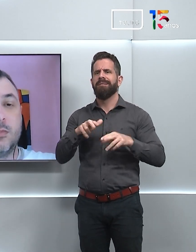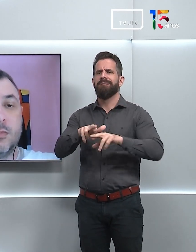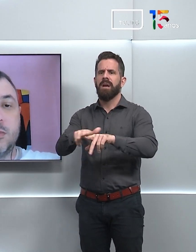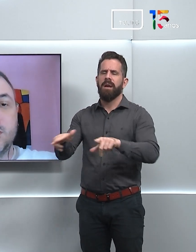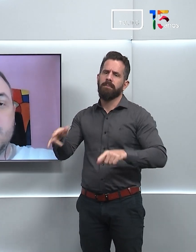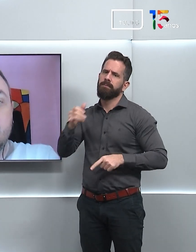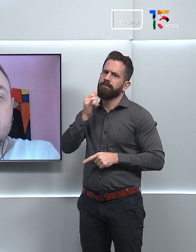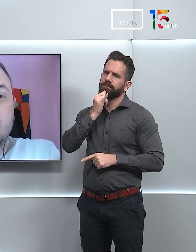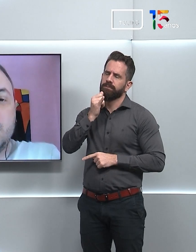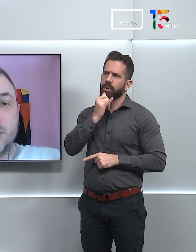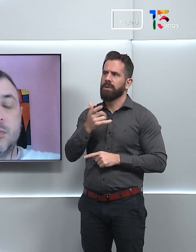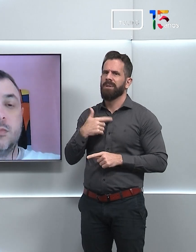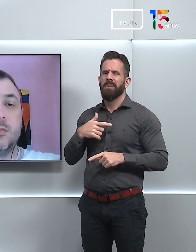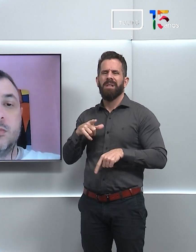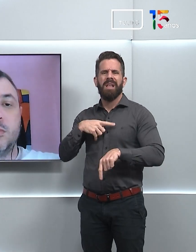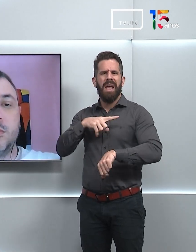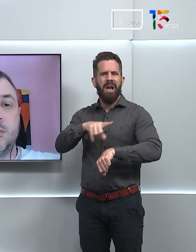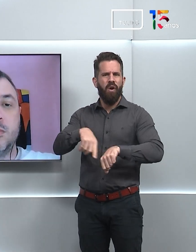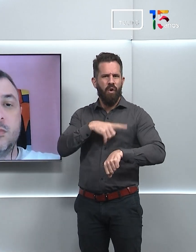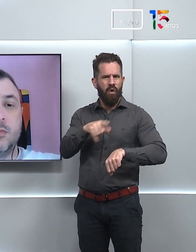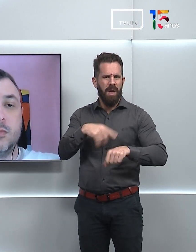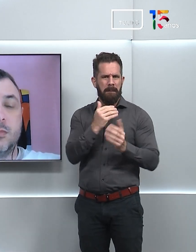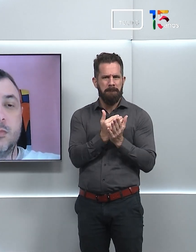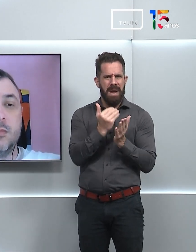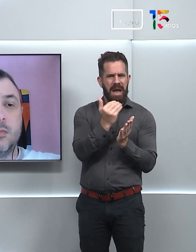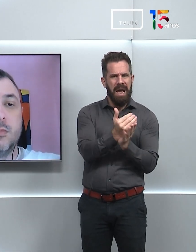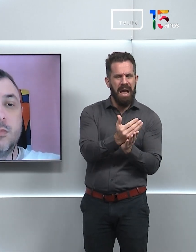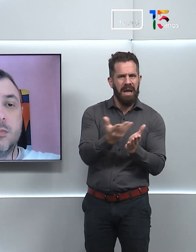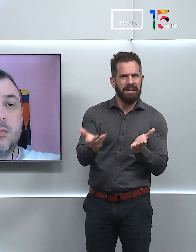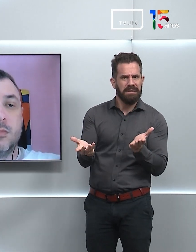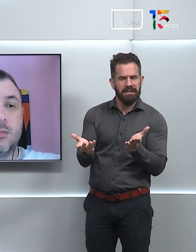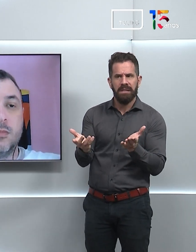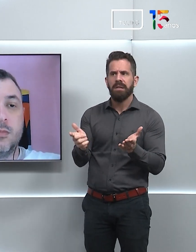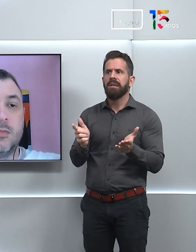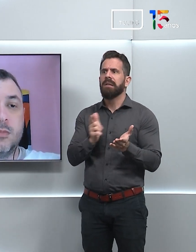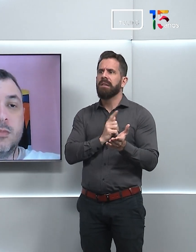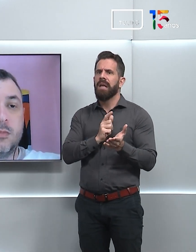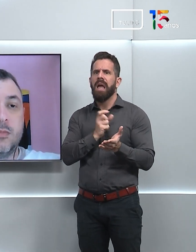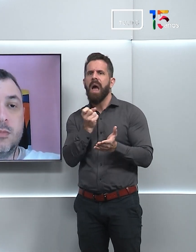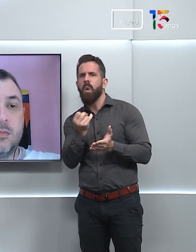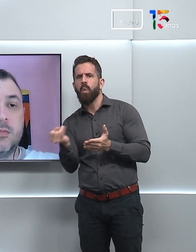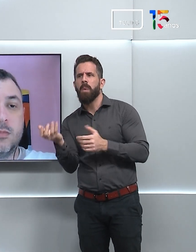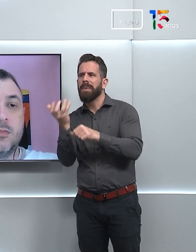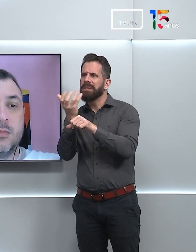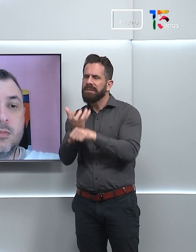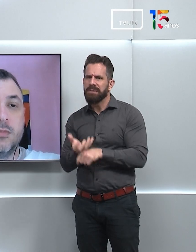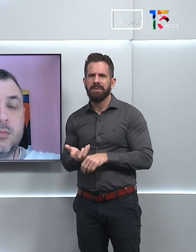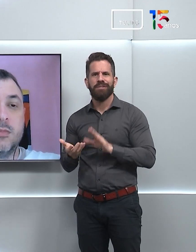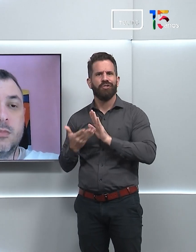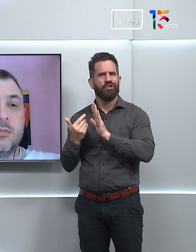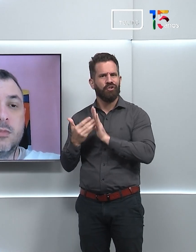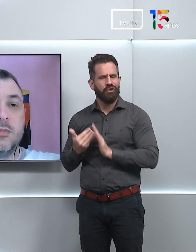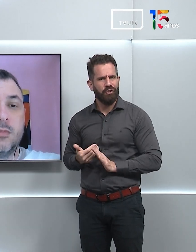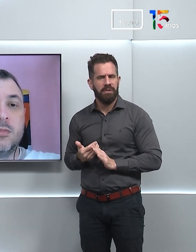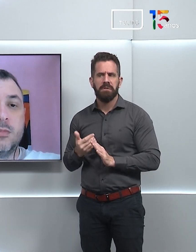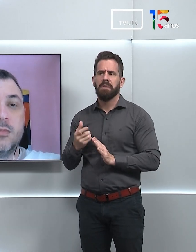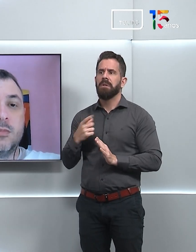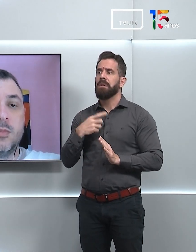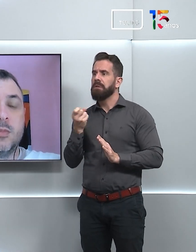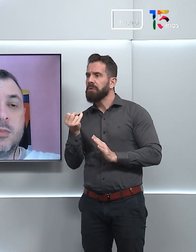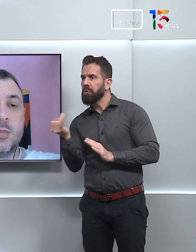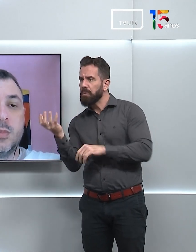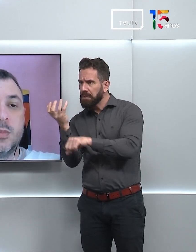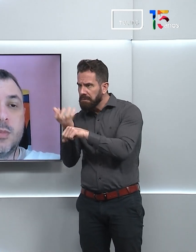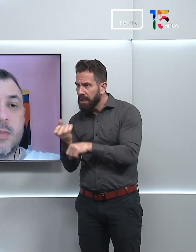exemplo, diferença de carga horária, né, um aumento da carga horária, às vezes exclusão de certas disciplinas ou inclusão de certas disciplinas,